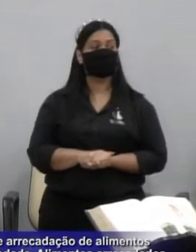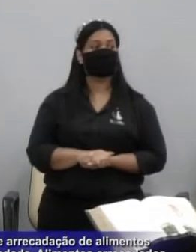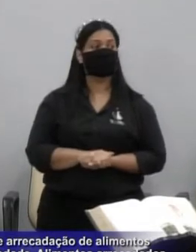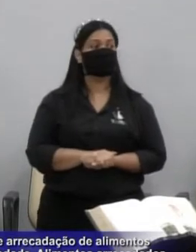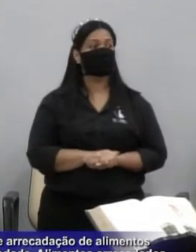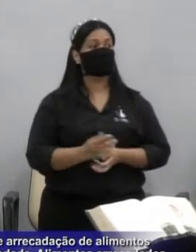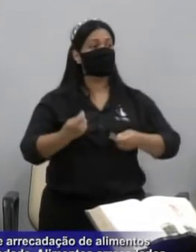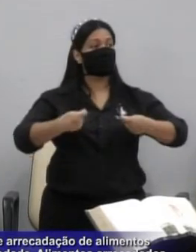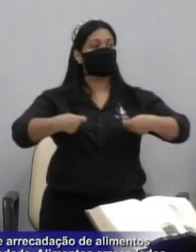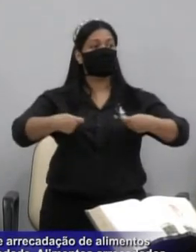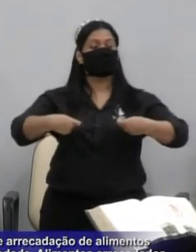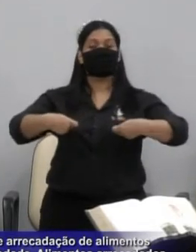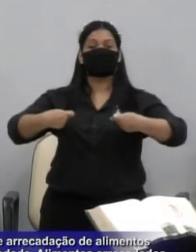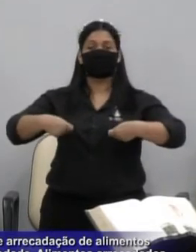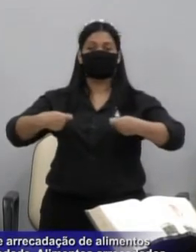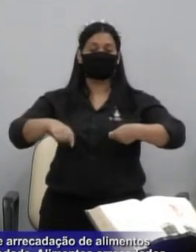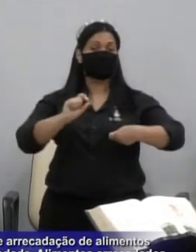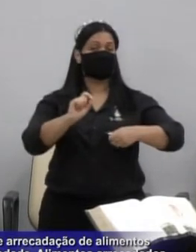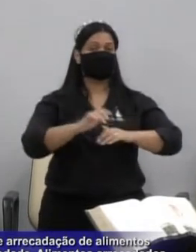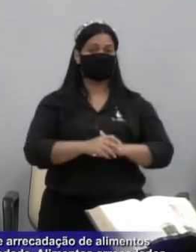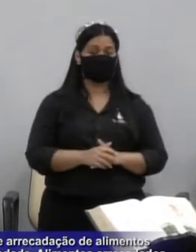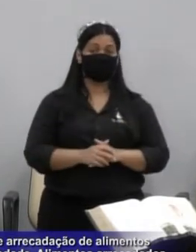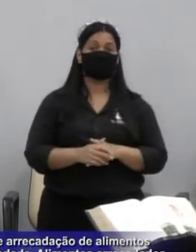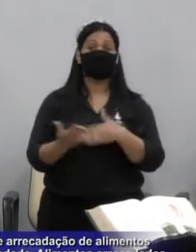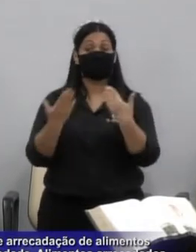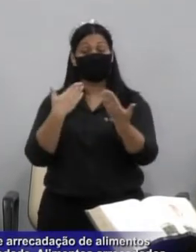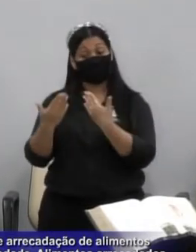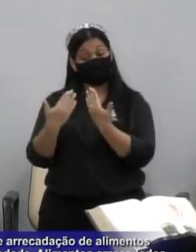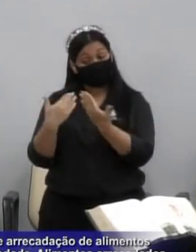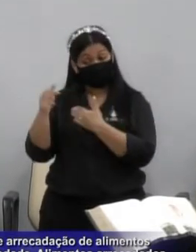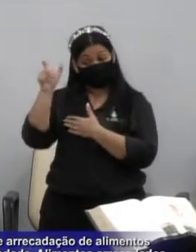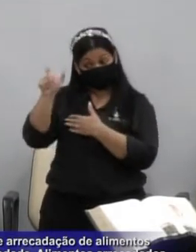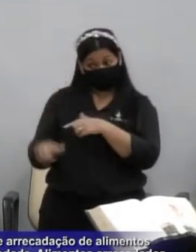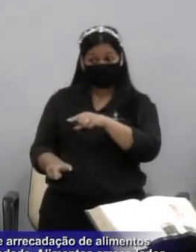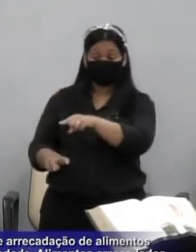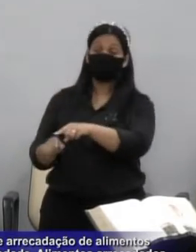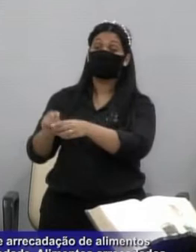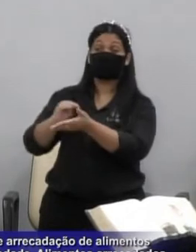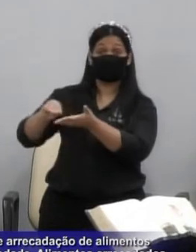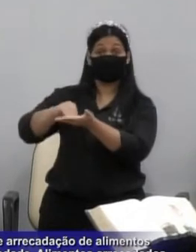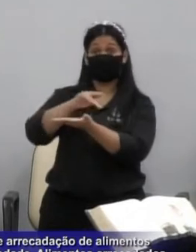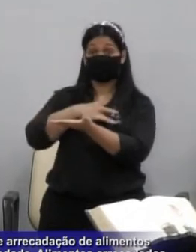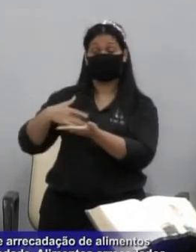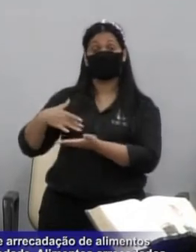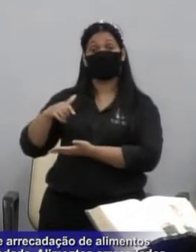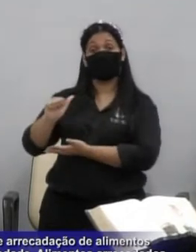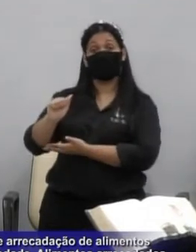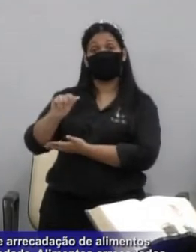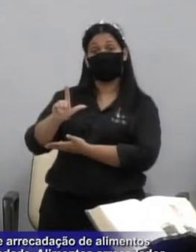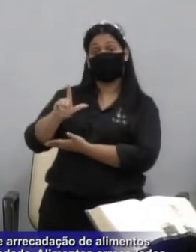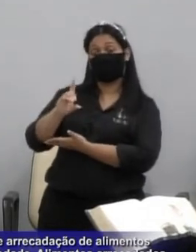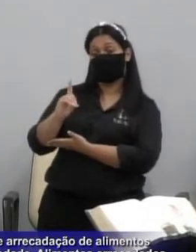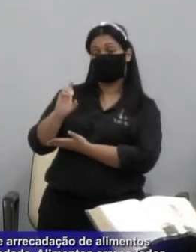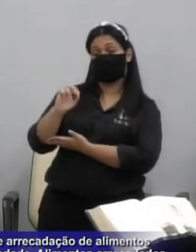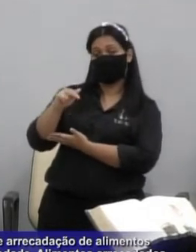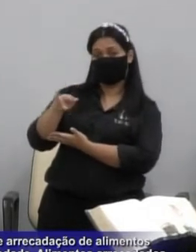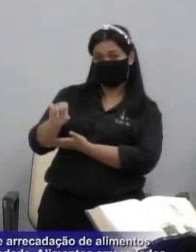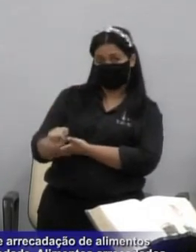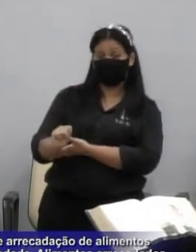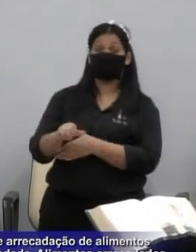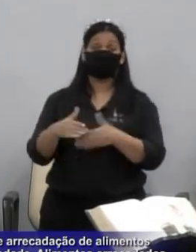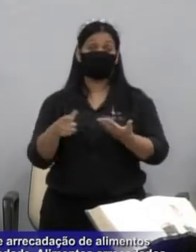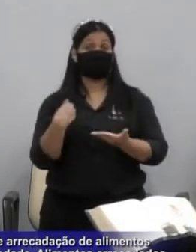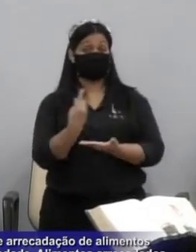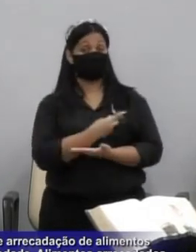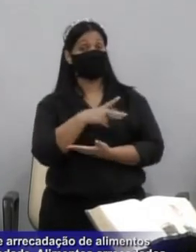essa necessidade de falarmos com o doutor Aldenes já há algum tempo, né? E nós devemos fazer uma reunião essa semana